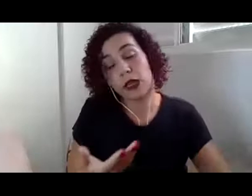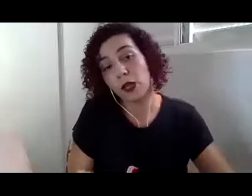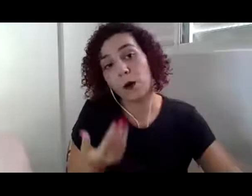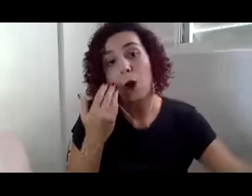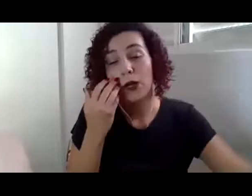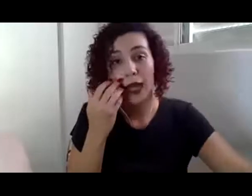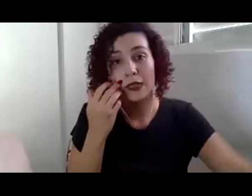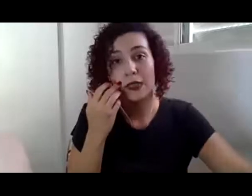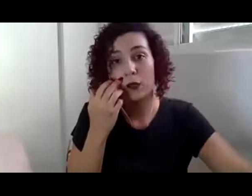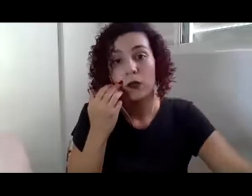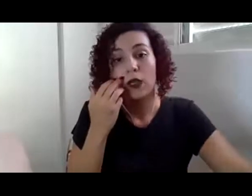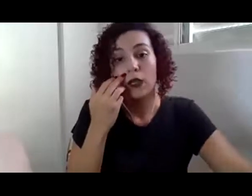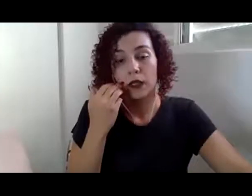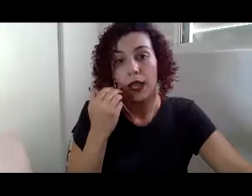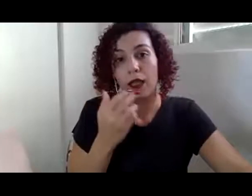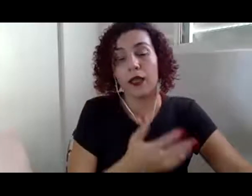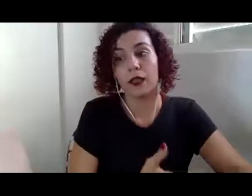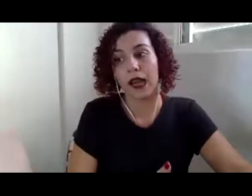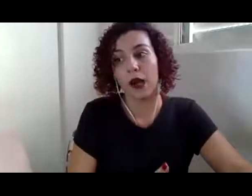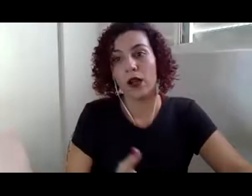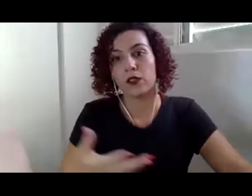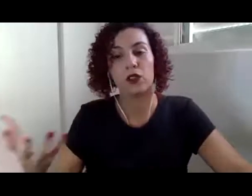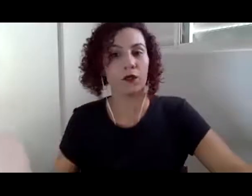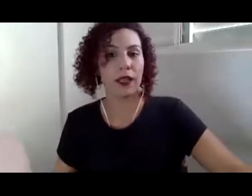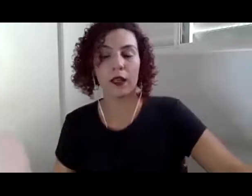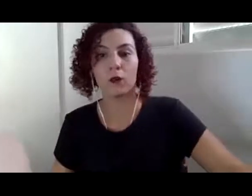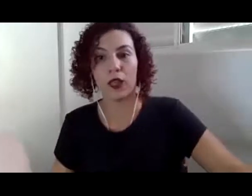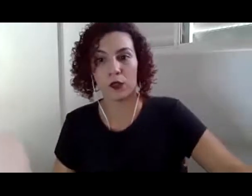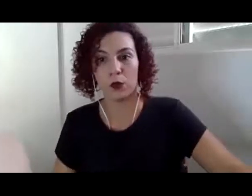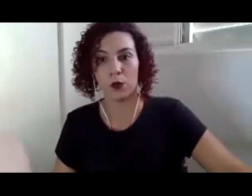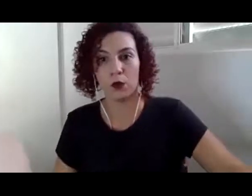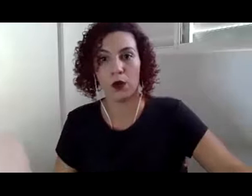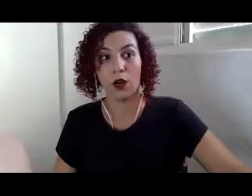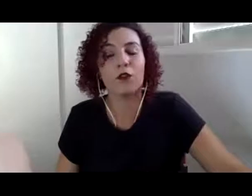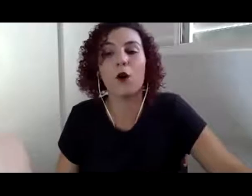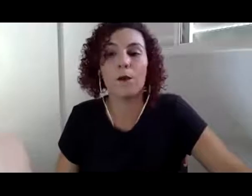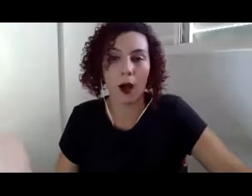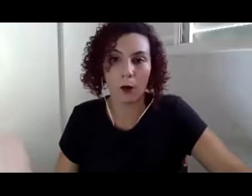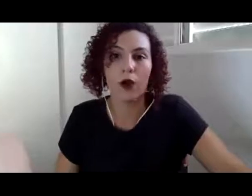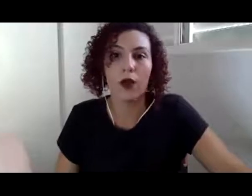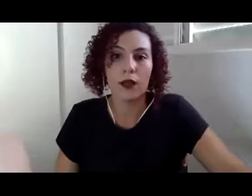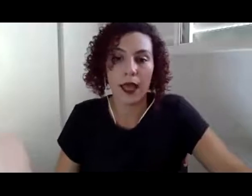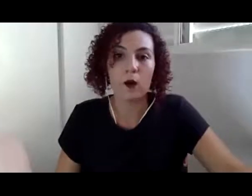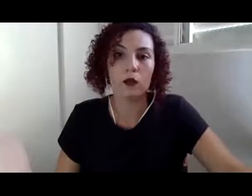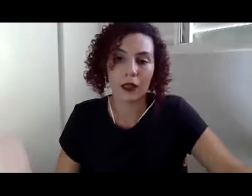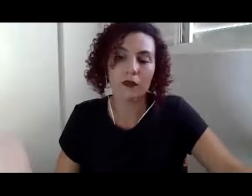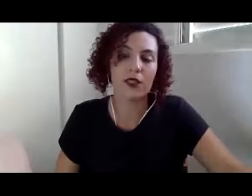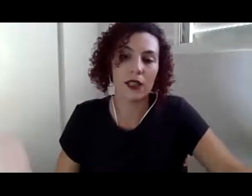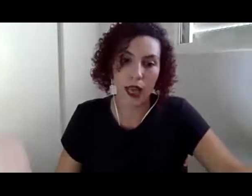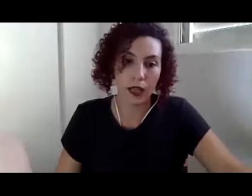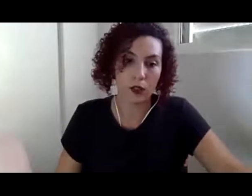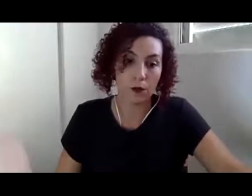eu conseguir uma comunicação, né? Então, a gente não vai ter um texto formal, né, com